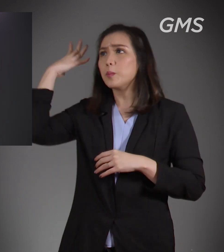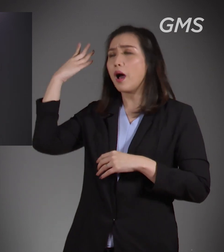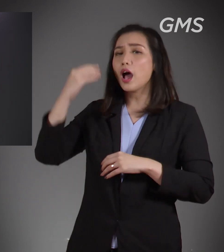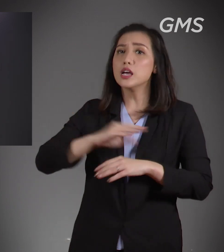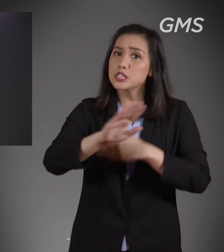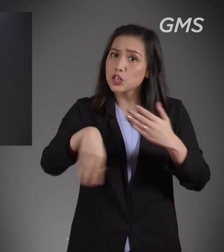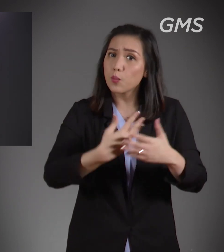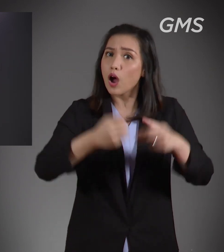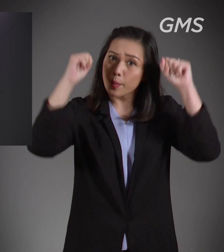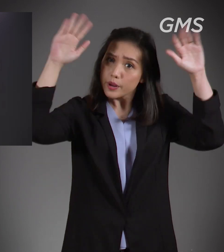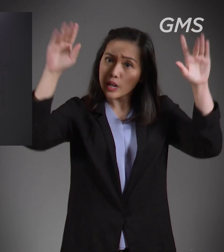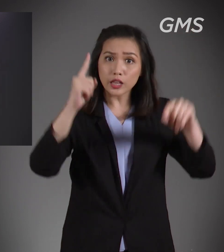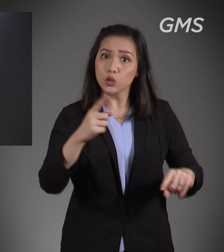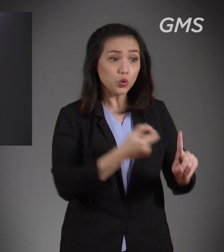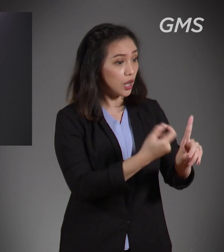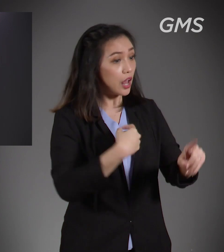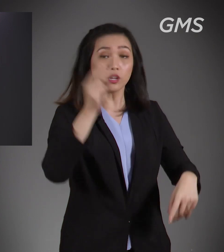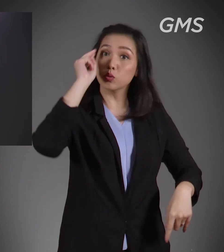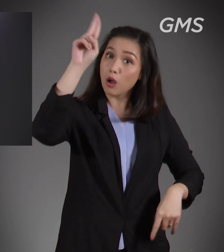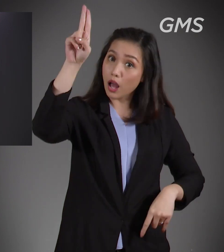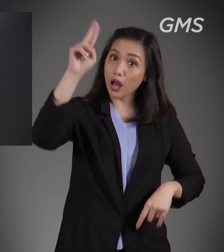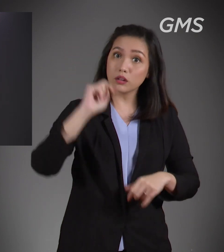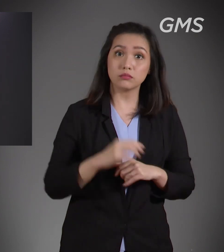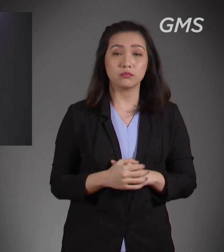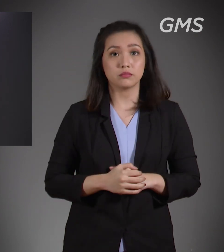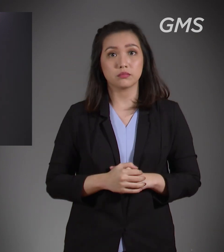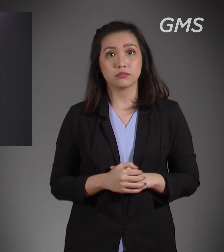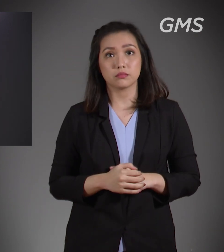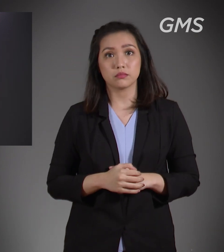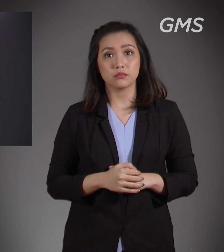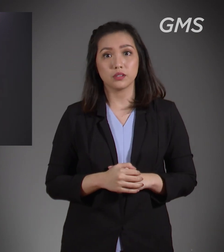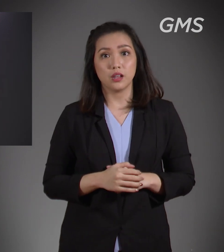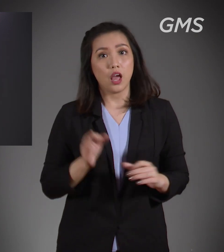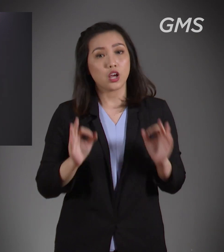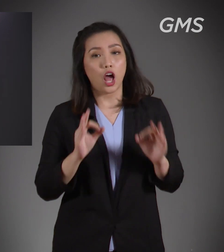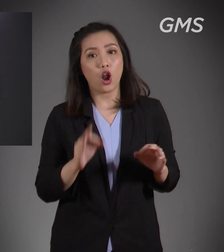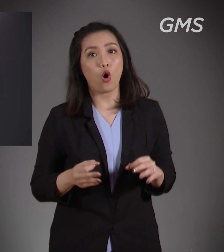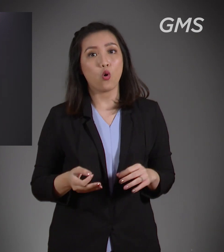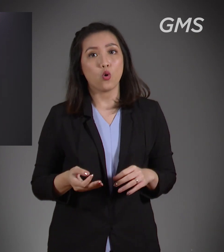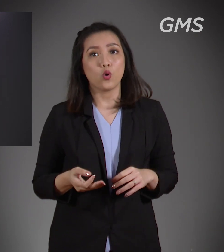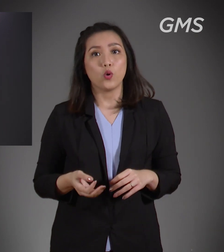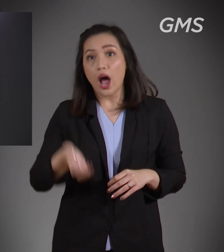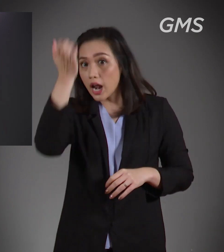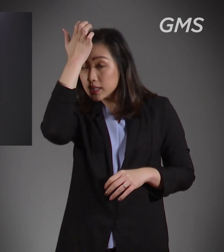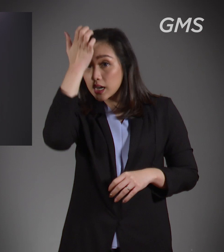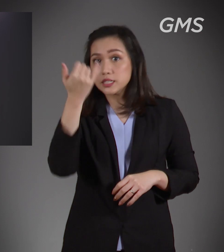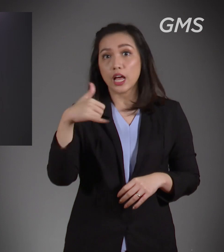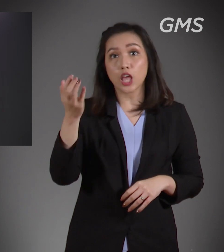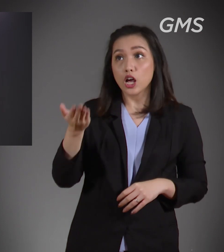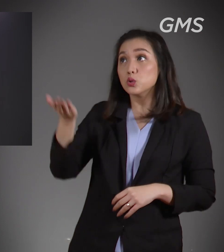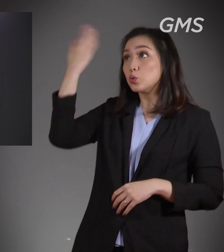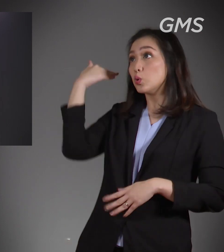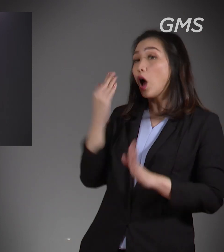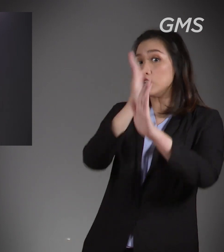Rehabeam. Kalau bukan karena Tuhan, dan juga bukan karena orang-orang yang mencari Tuhan dulu, waktu Salomo masih zaman-zaman dia tulus